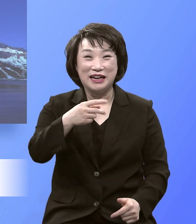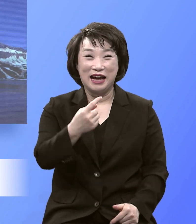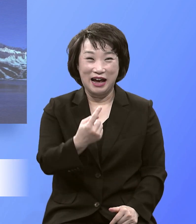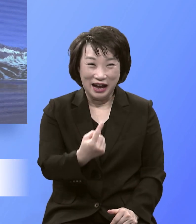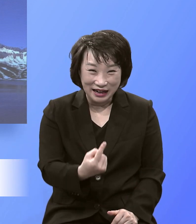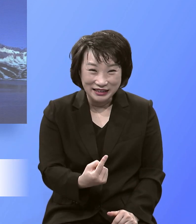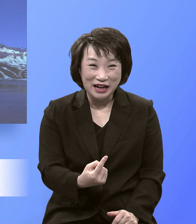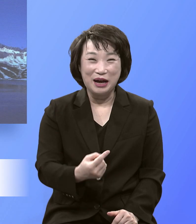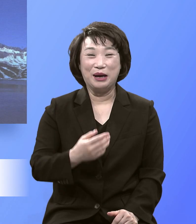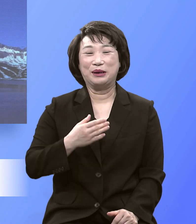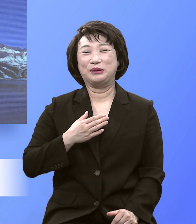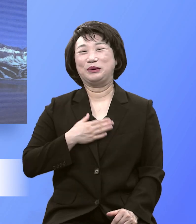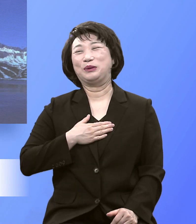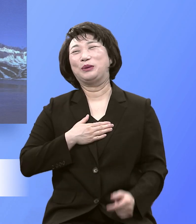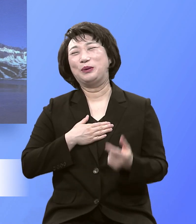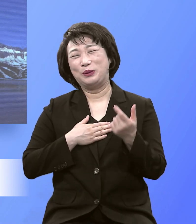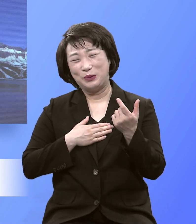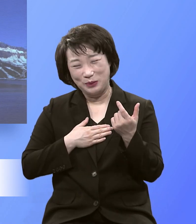부러워하지